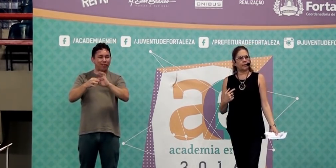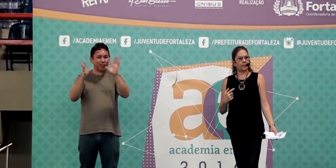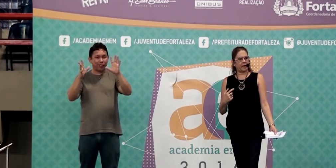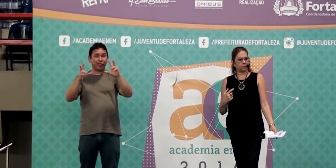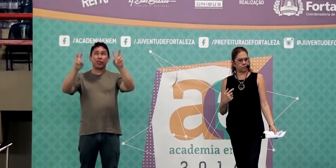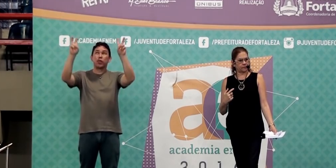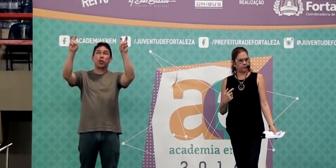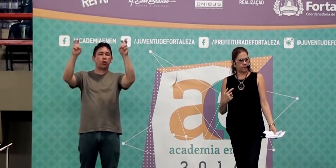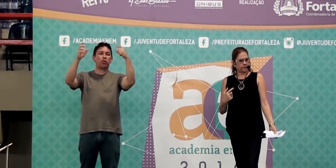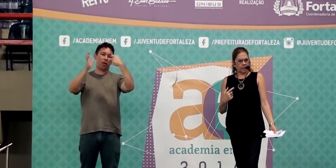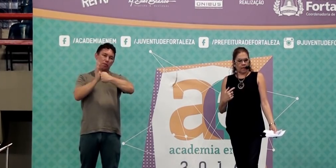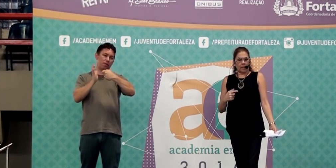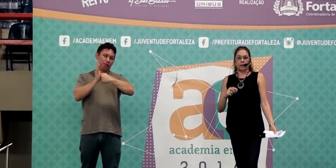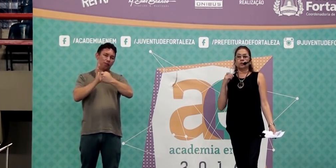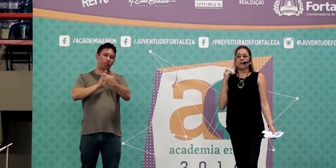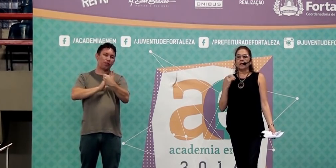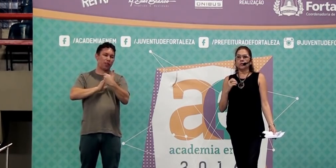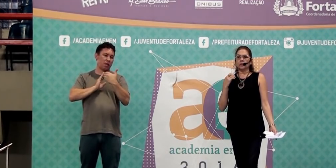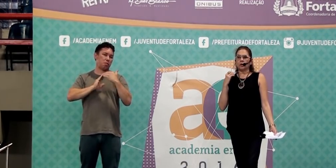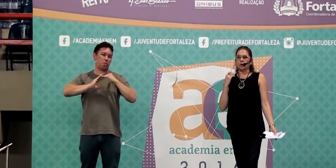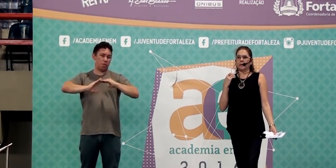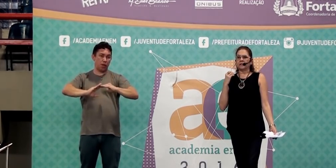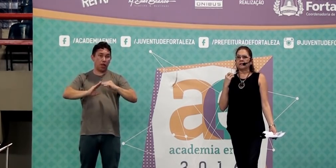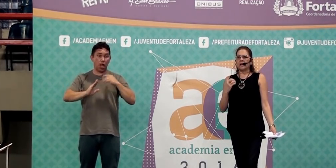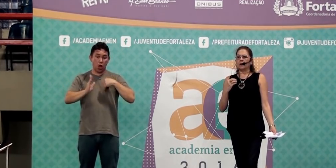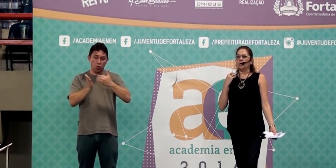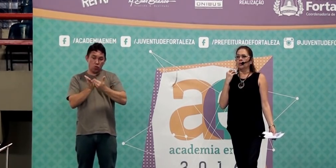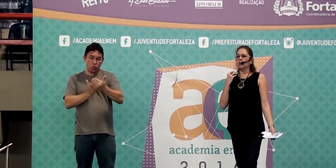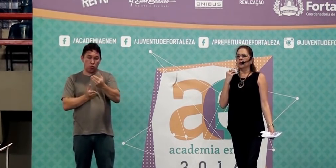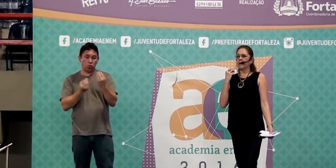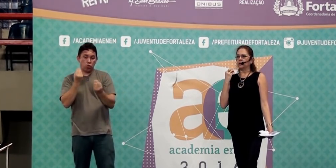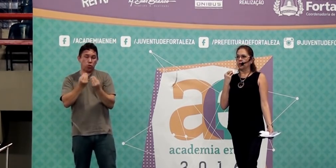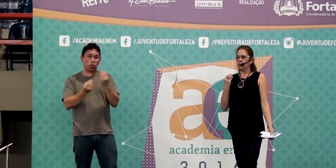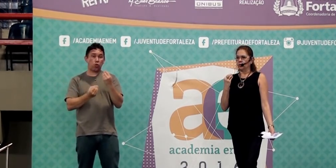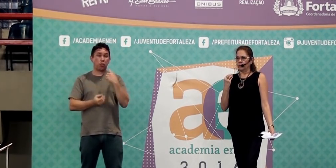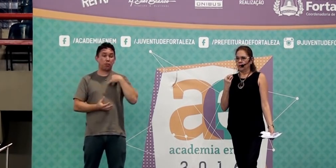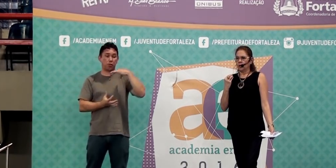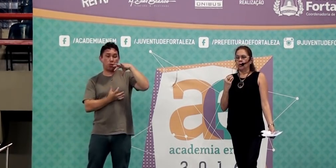que o tema me pede. Eu tenho que começar